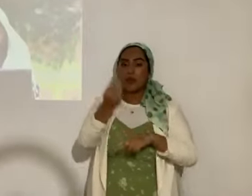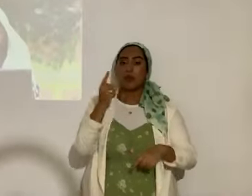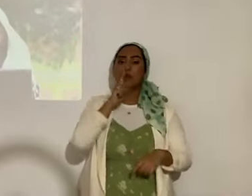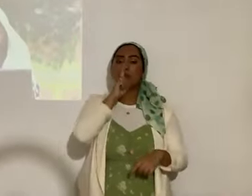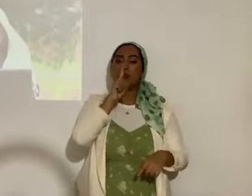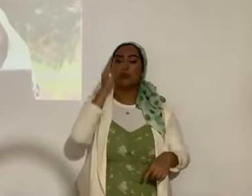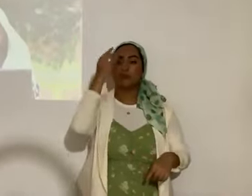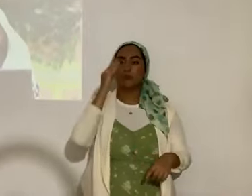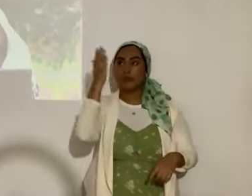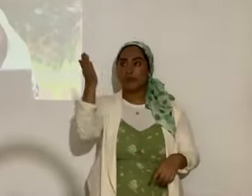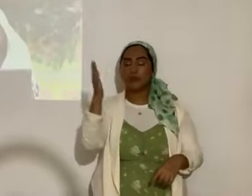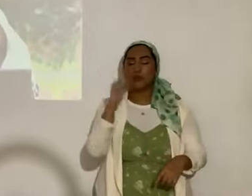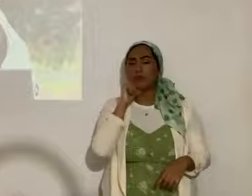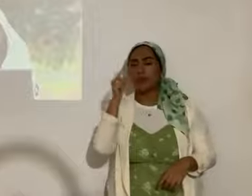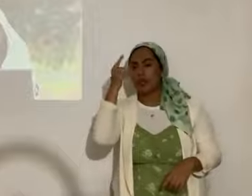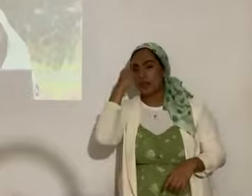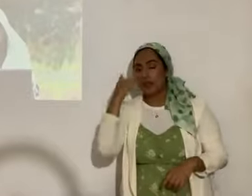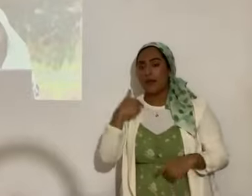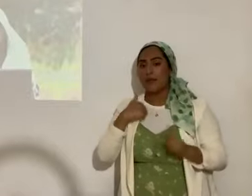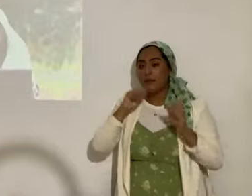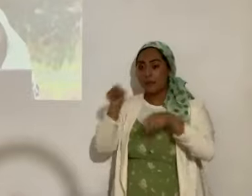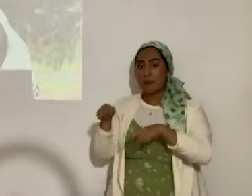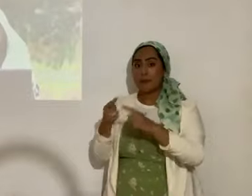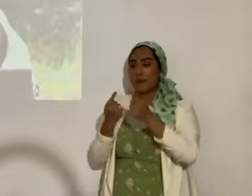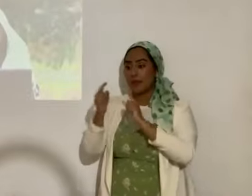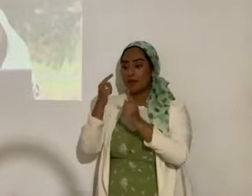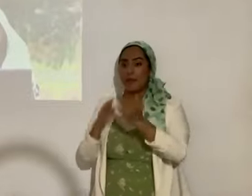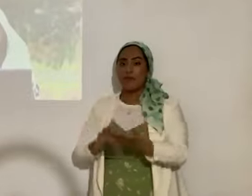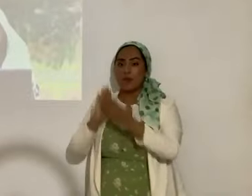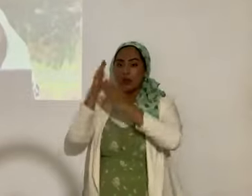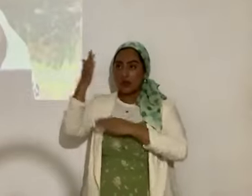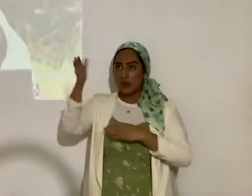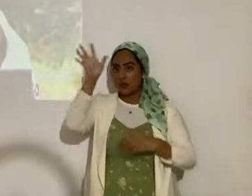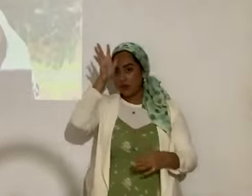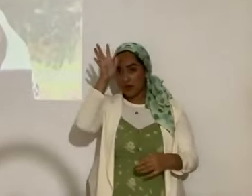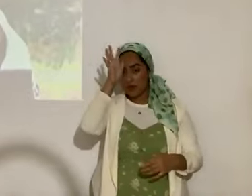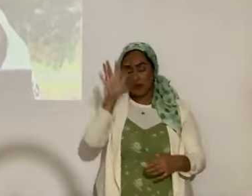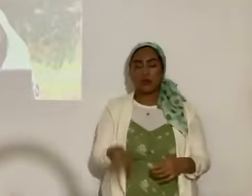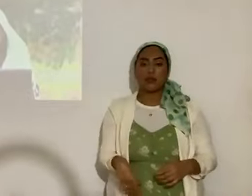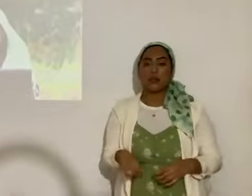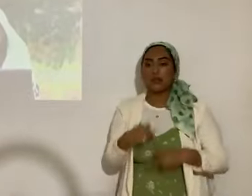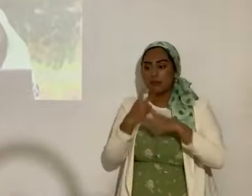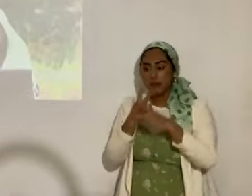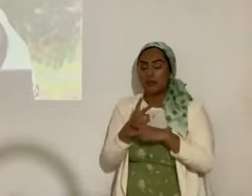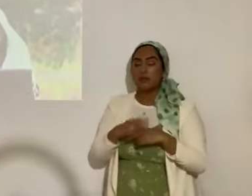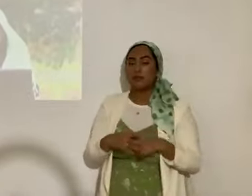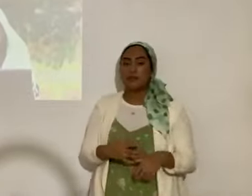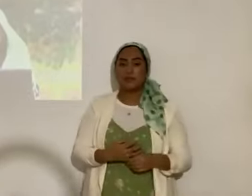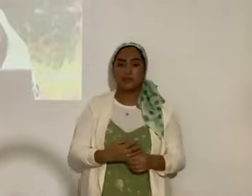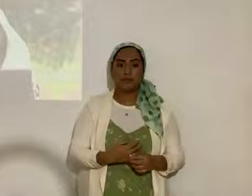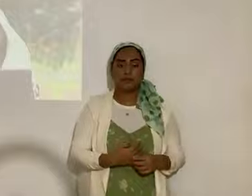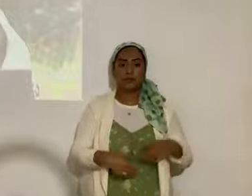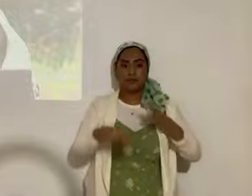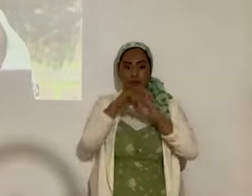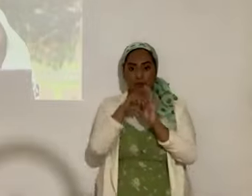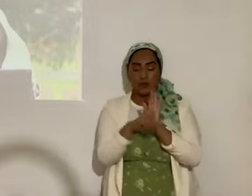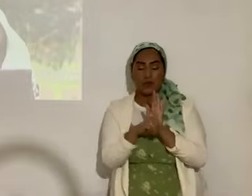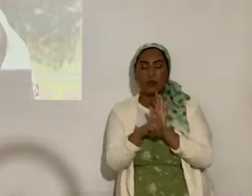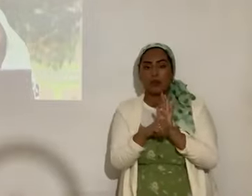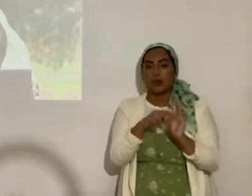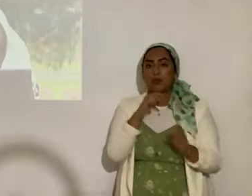Elohim no penséis que yo voy a acusaros delante del padre quien hay quien nos acusa Moisés